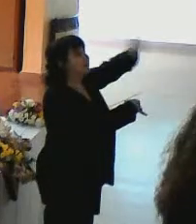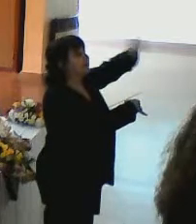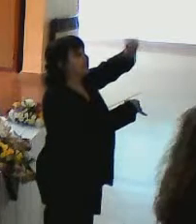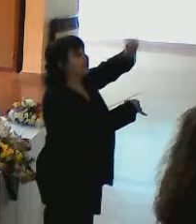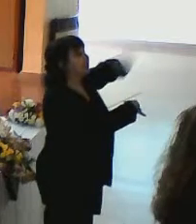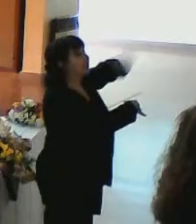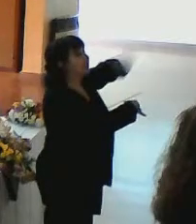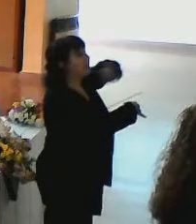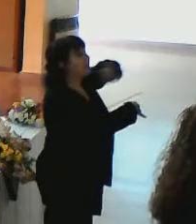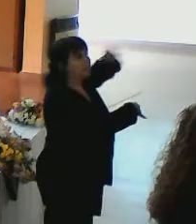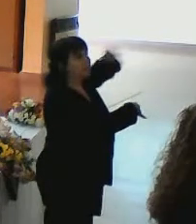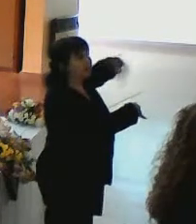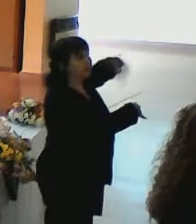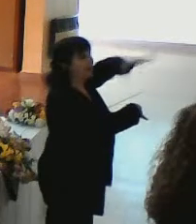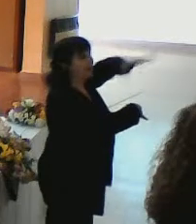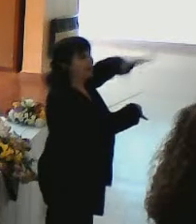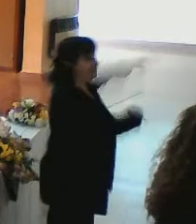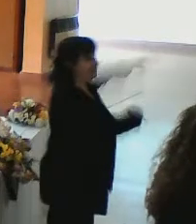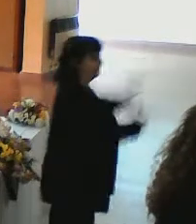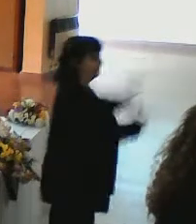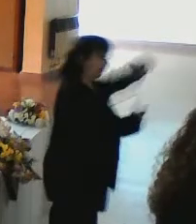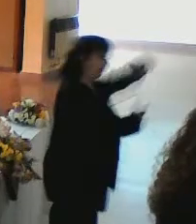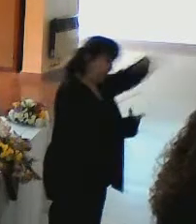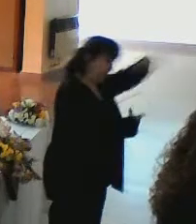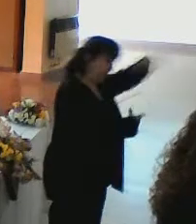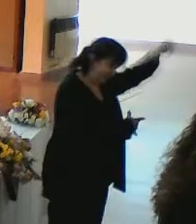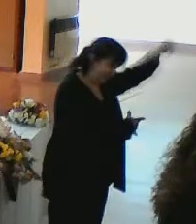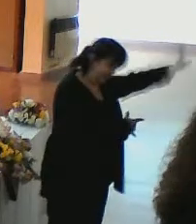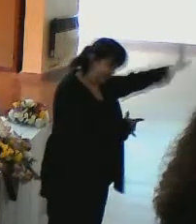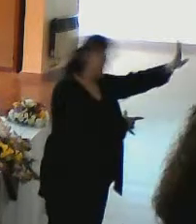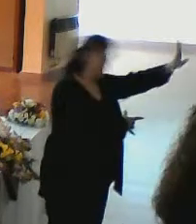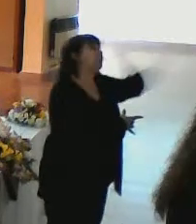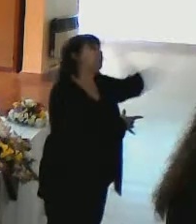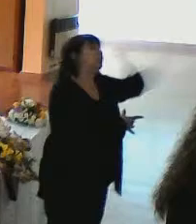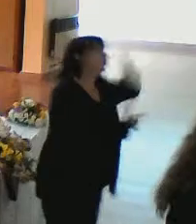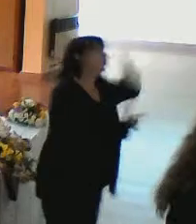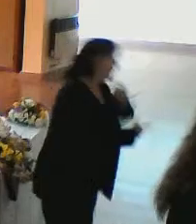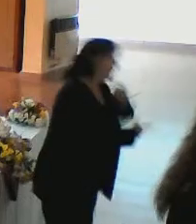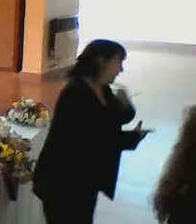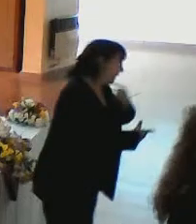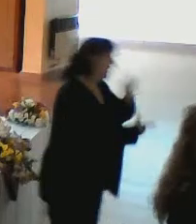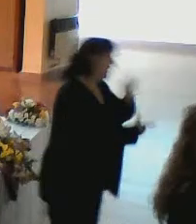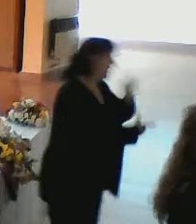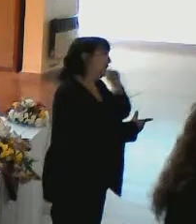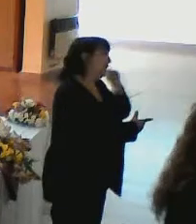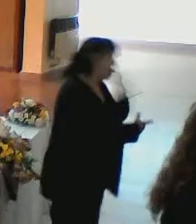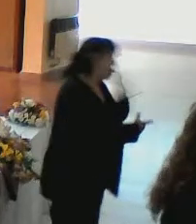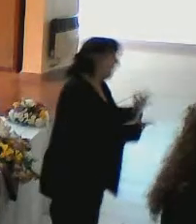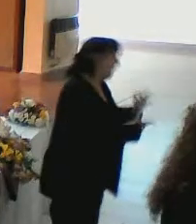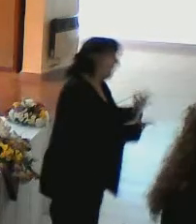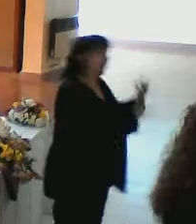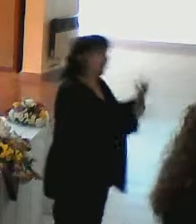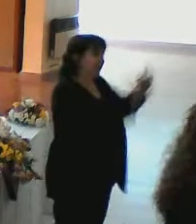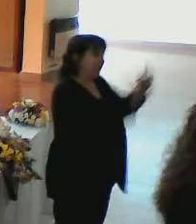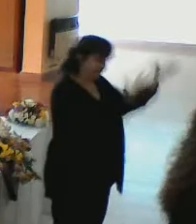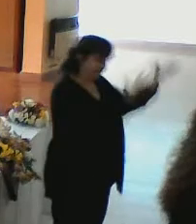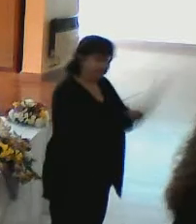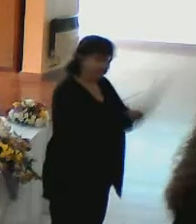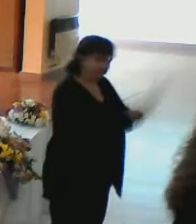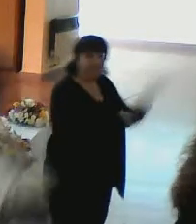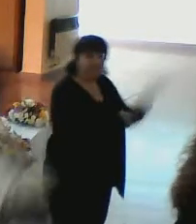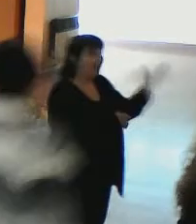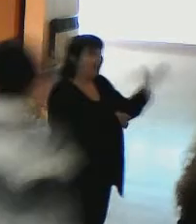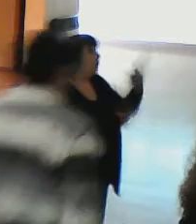mar. Así que café que tomen y tortitas, cosas ricas, es para